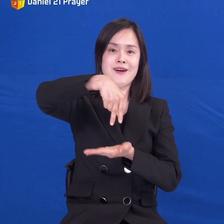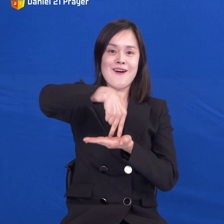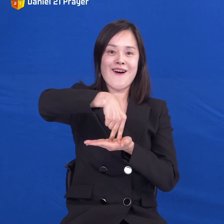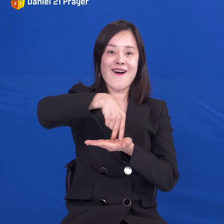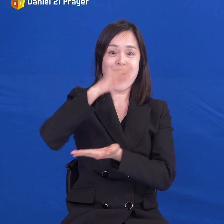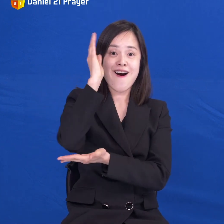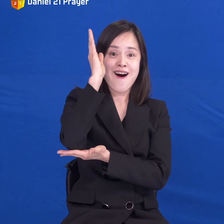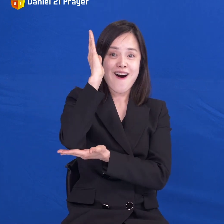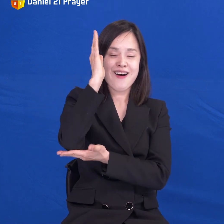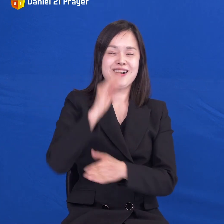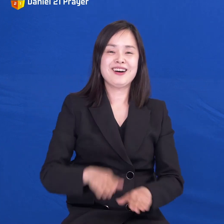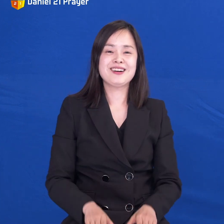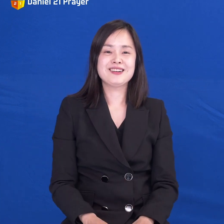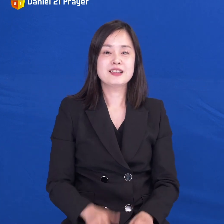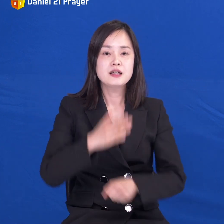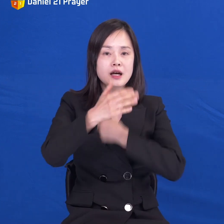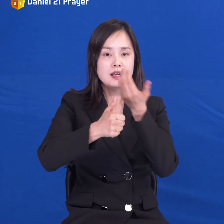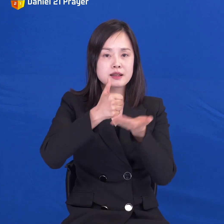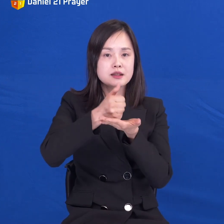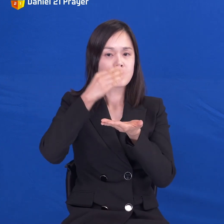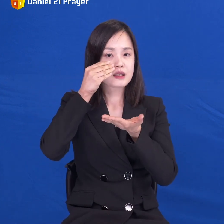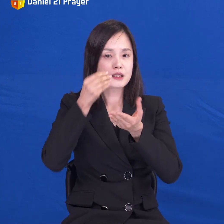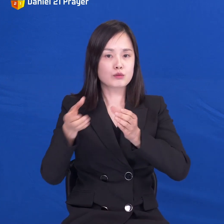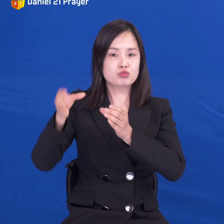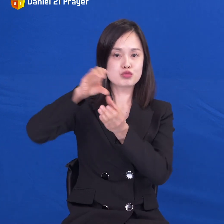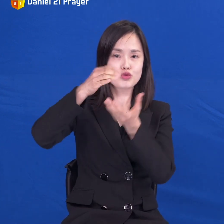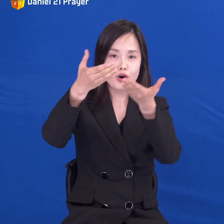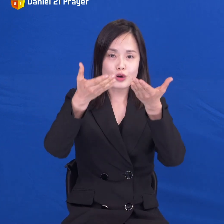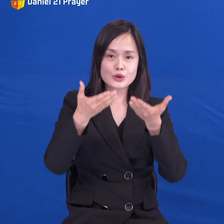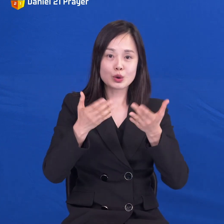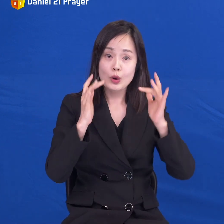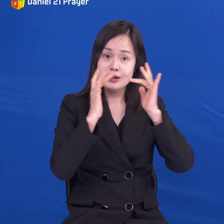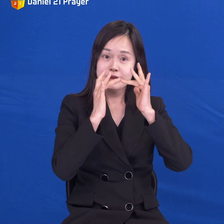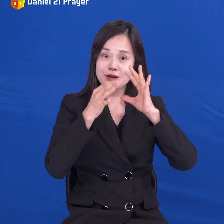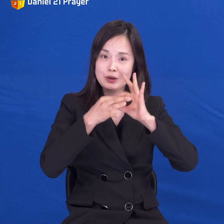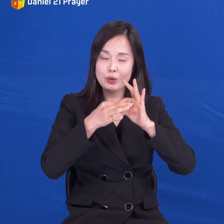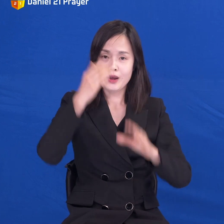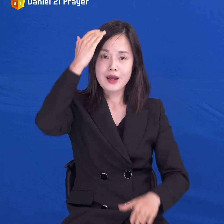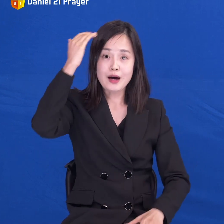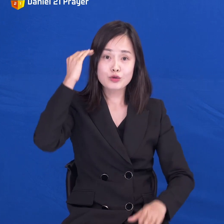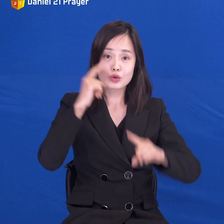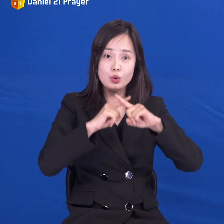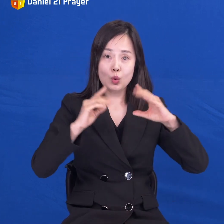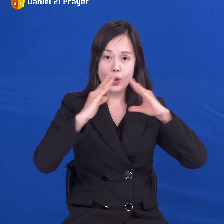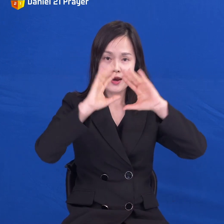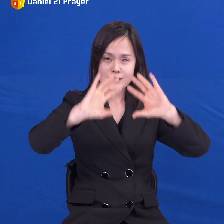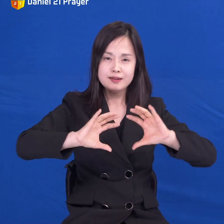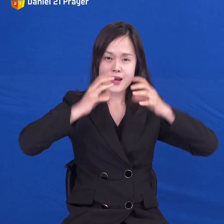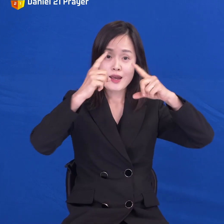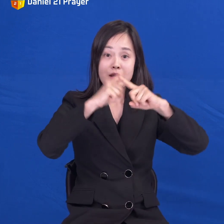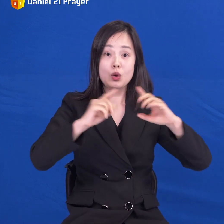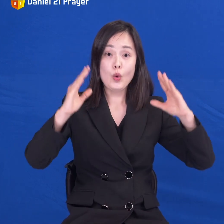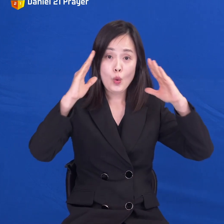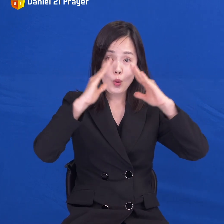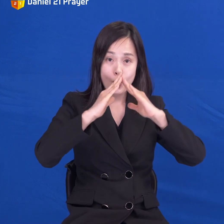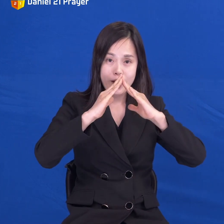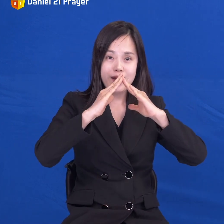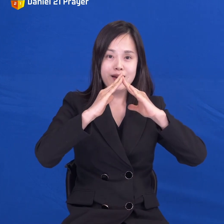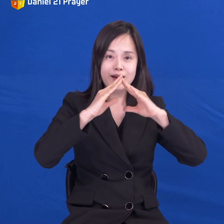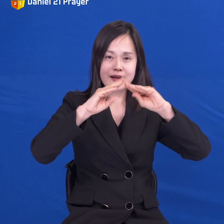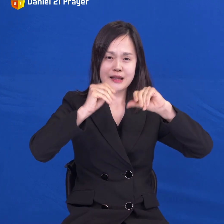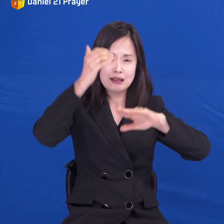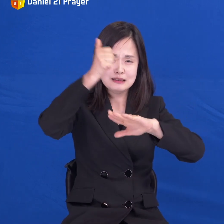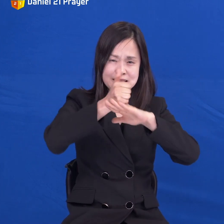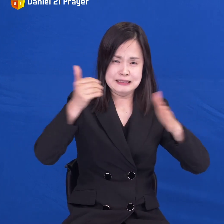메인에 하나님께서 기름 부으시고 또 인터넷을 통해서 한국 교회와 또 세계 교회, 특별히 땅끝에서 수고하시는